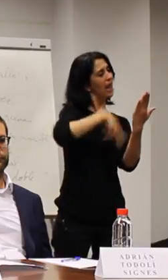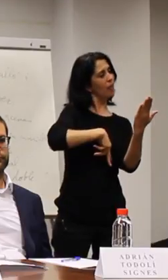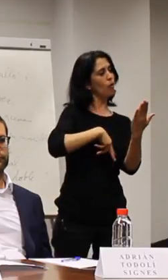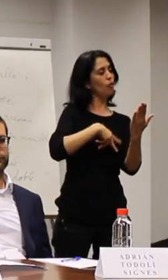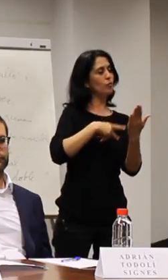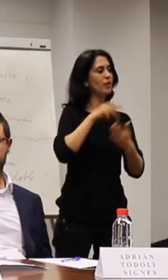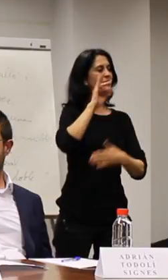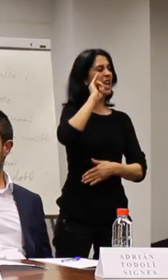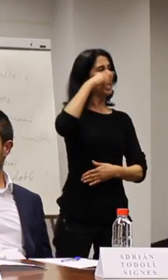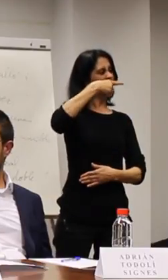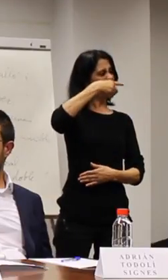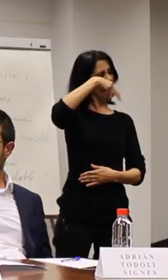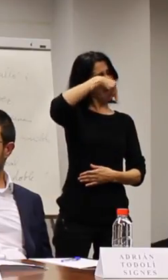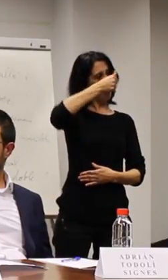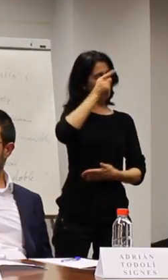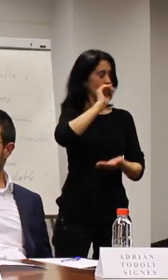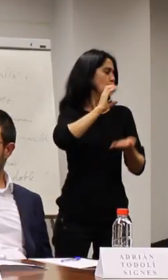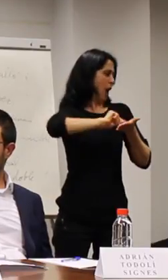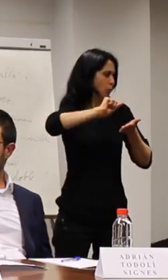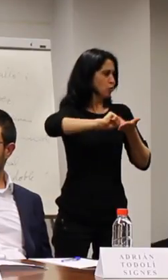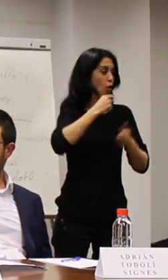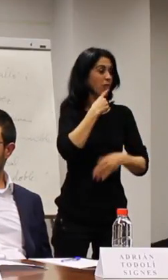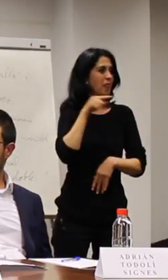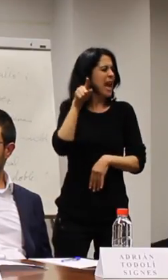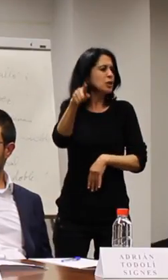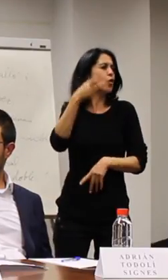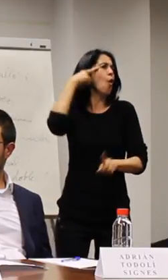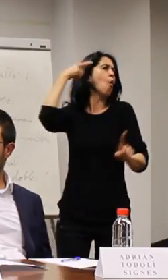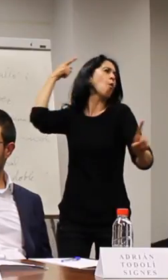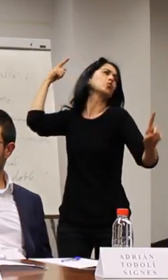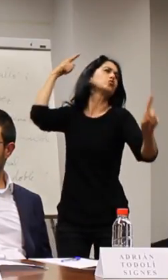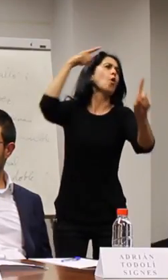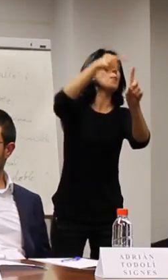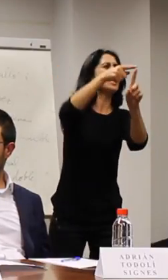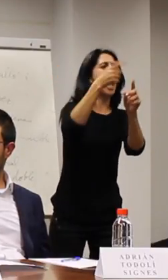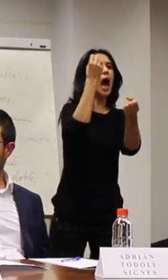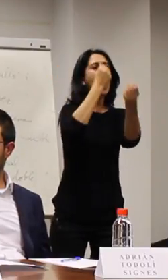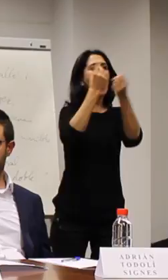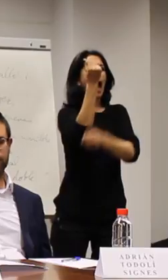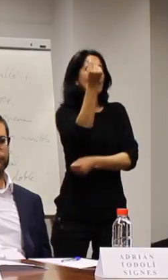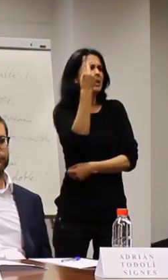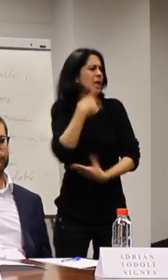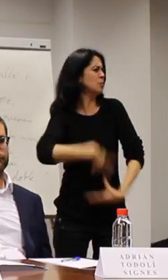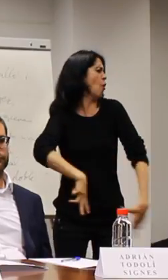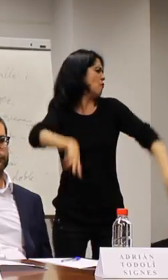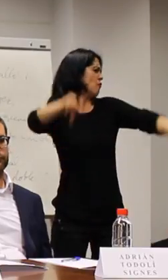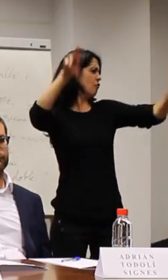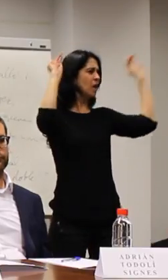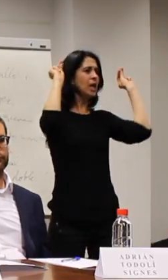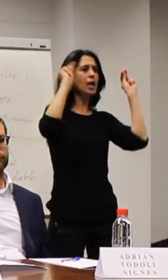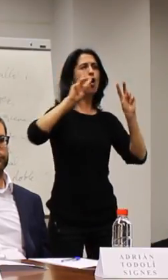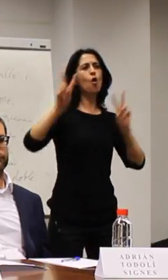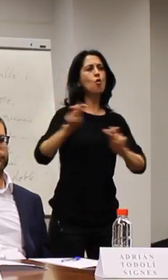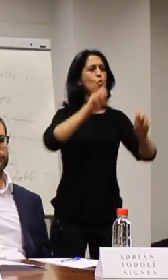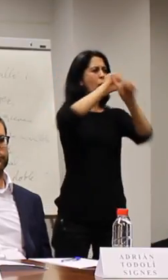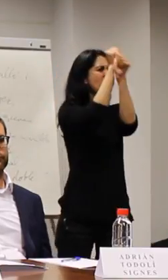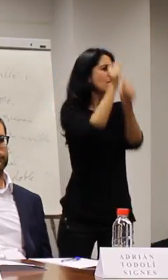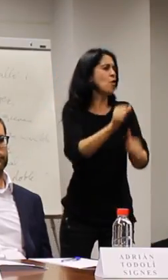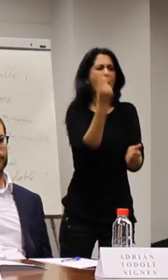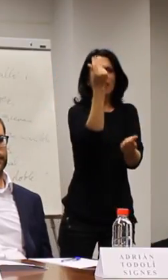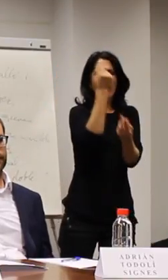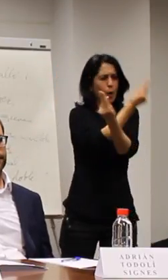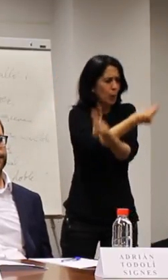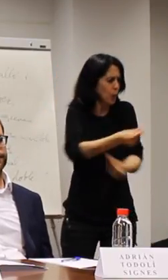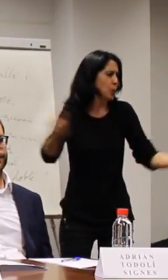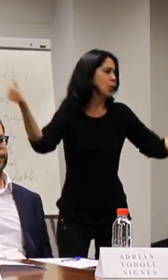Diplomatique, que lanzaba poco menos que aquello era la utopía, el fin del capitalismo, la aparición de una nueva forma de producir, el fin del dinero,